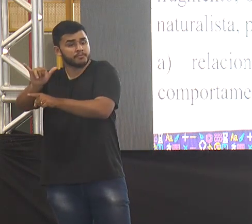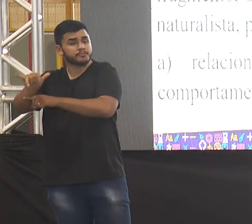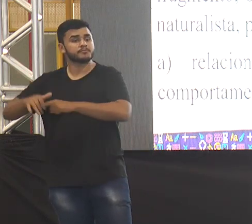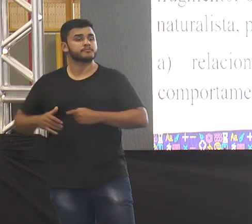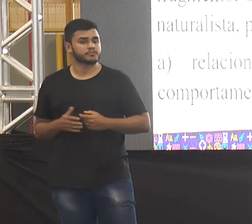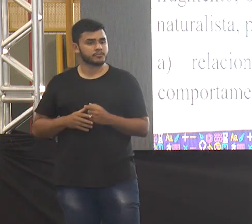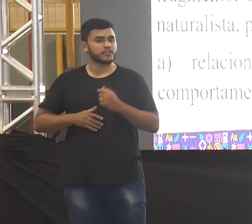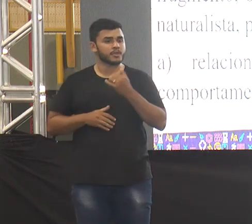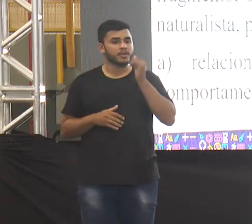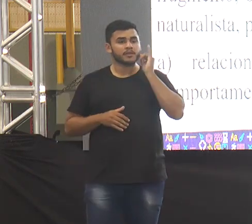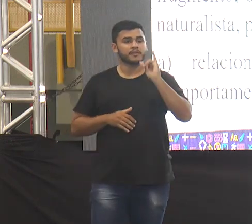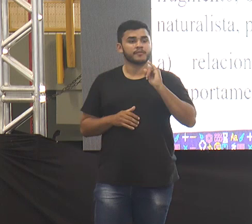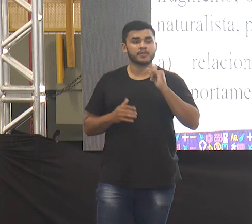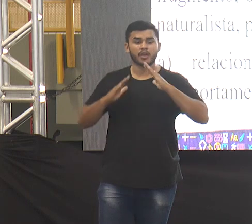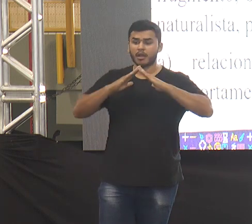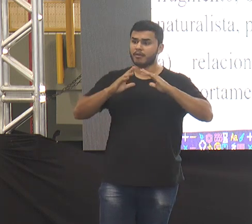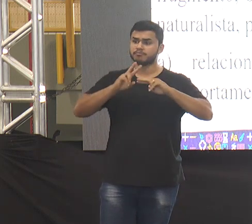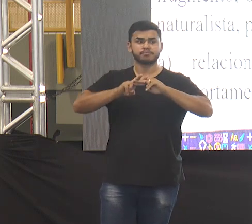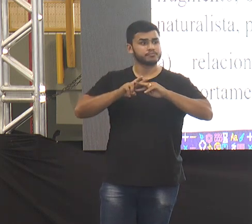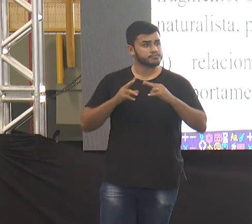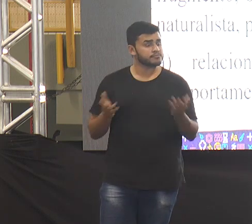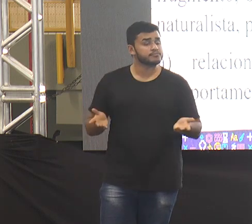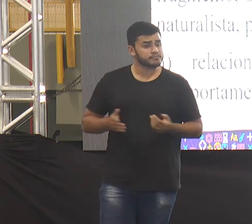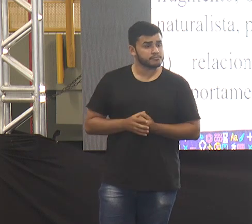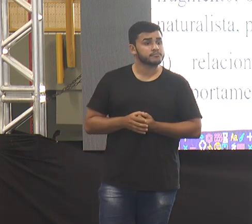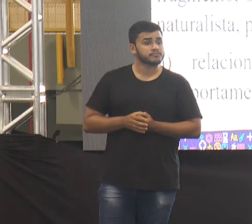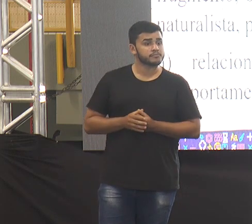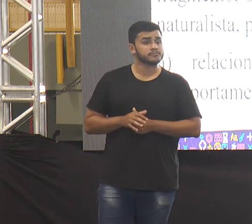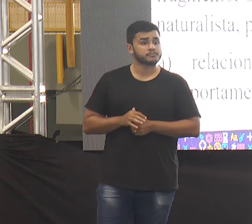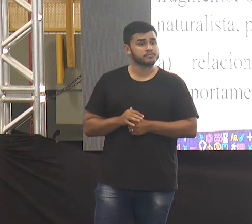da prisão onde vivia.